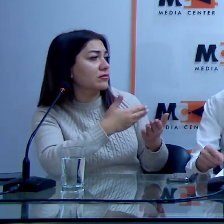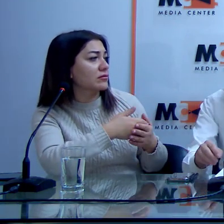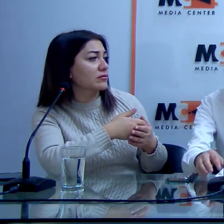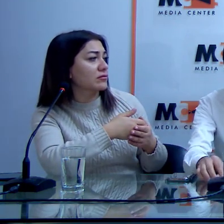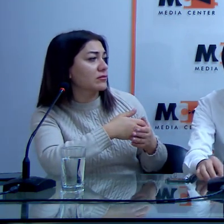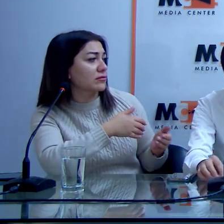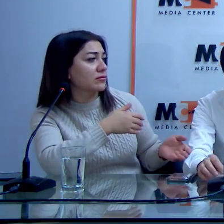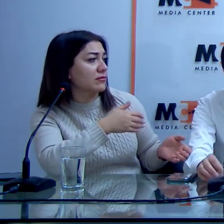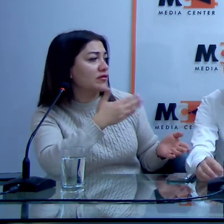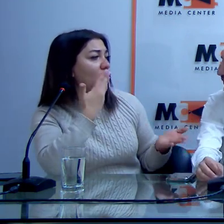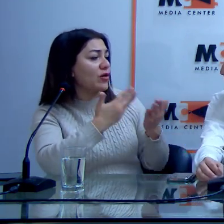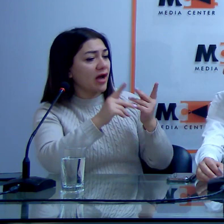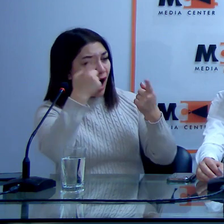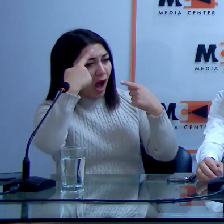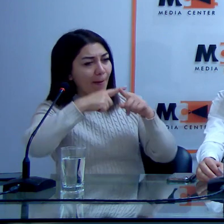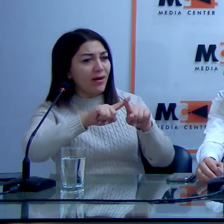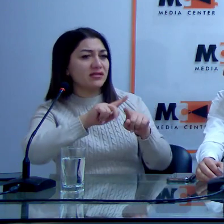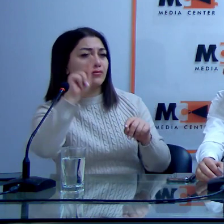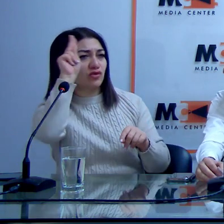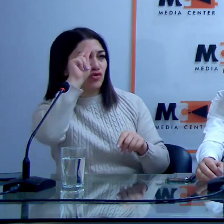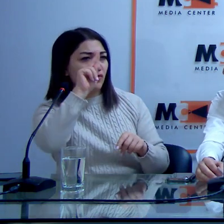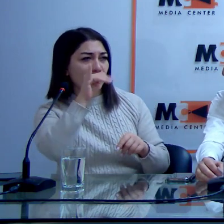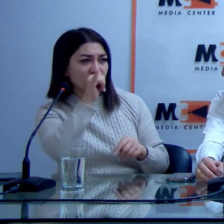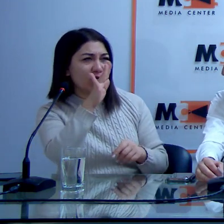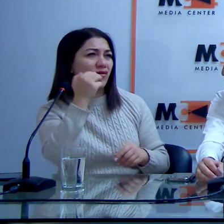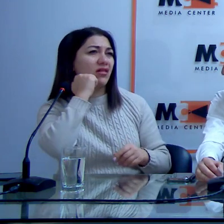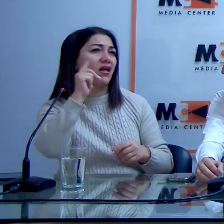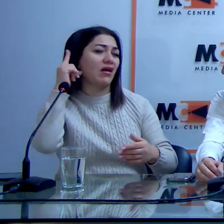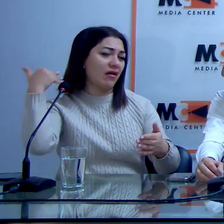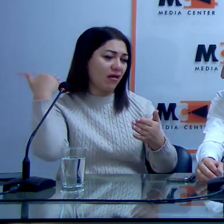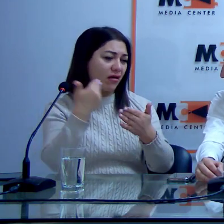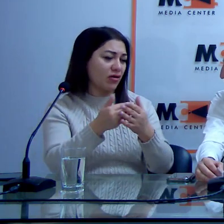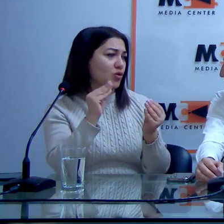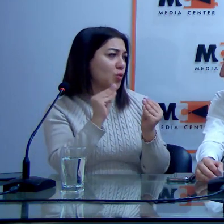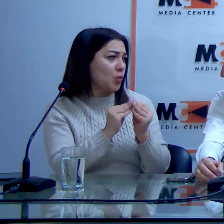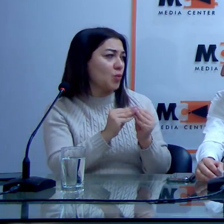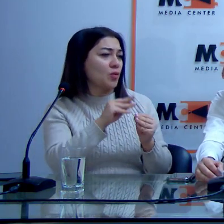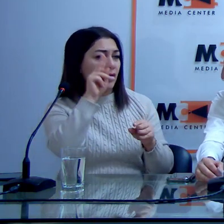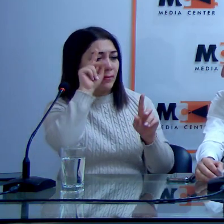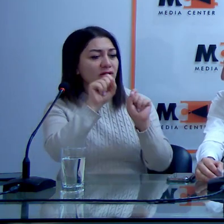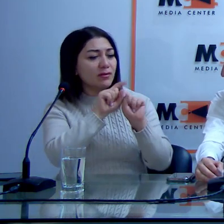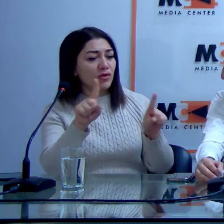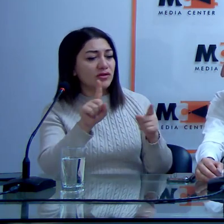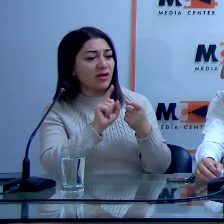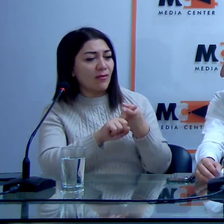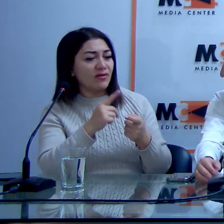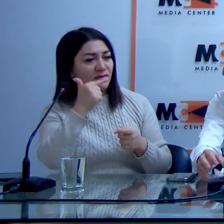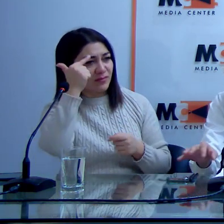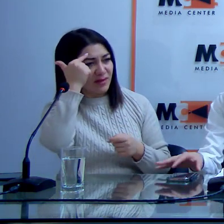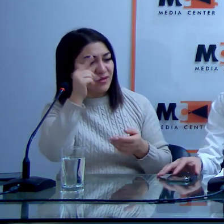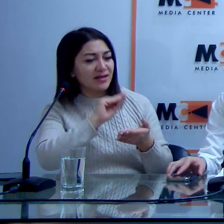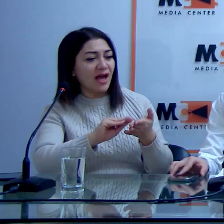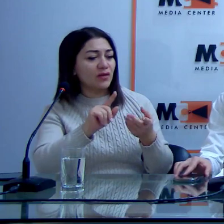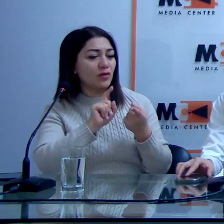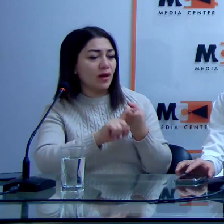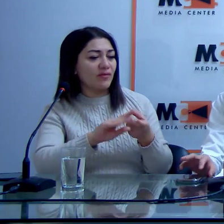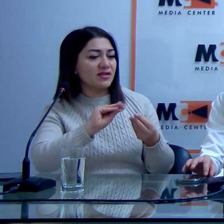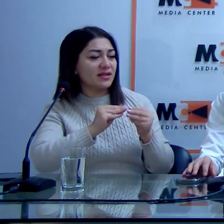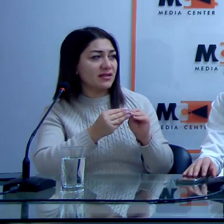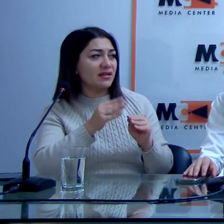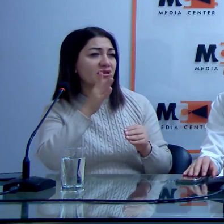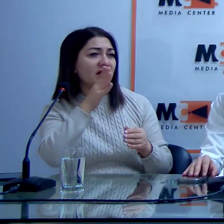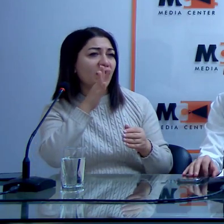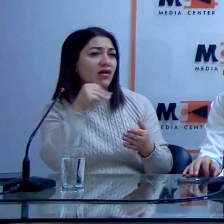Օրինակ, եթե բարձրագույն կրթություն չեն ստանում կամ հանրակրթության հետ կապված նշվեց, որ գրագիտության հետ կապված խնդիր են ունենում, դա